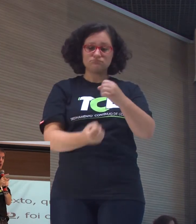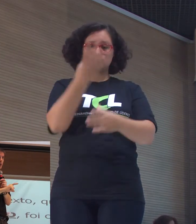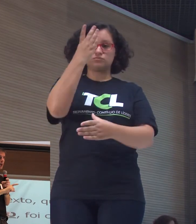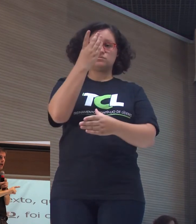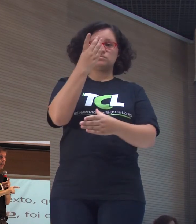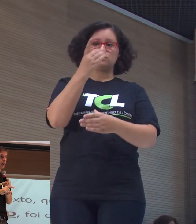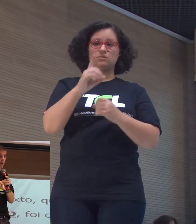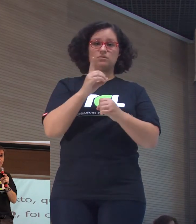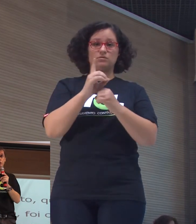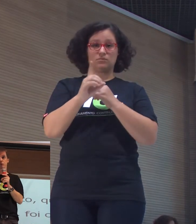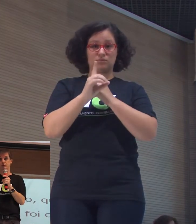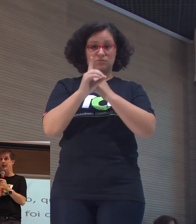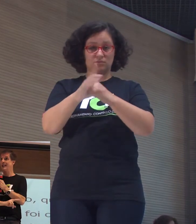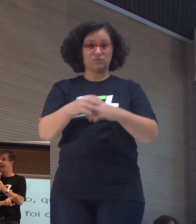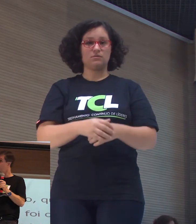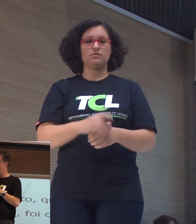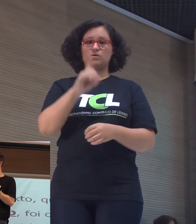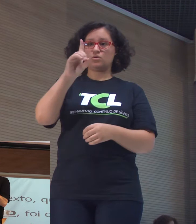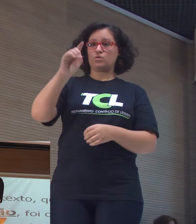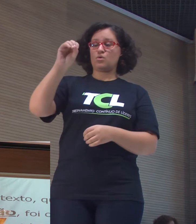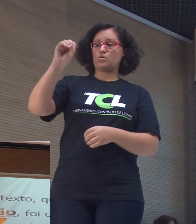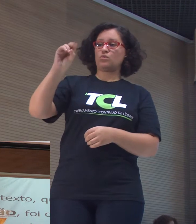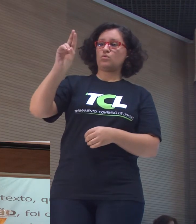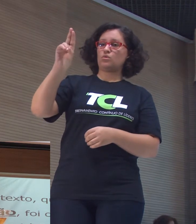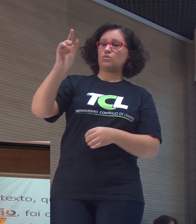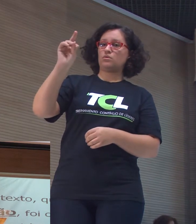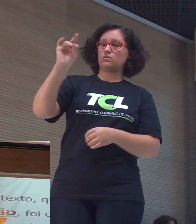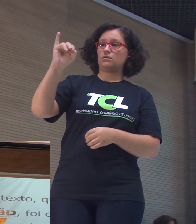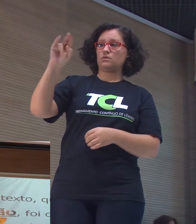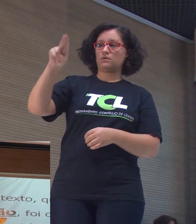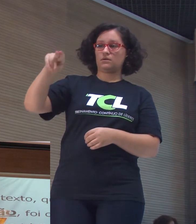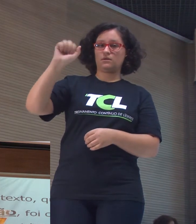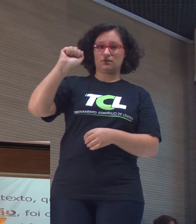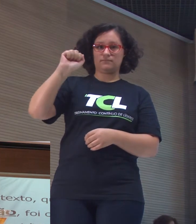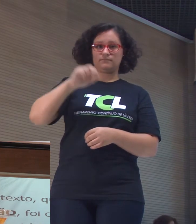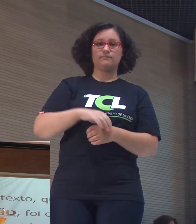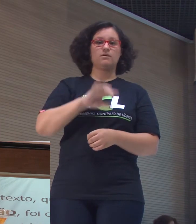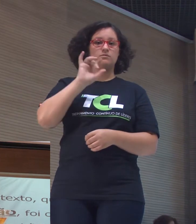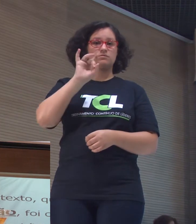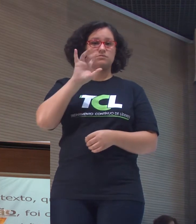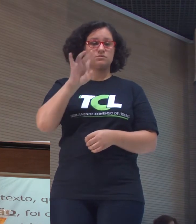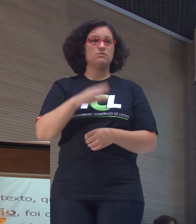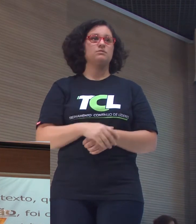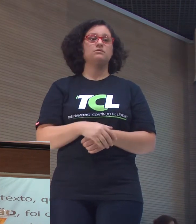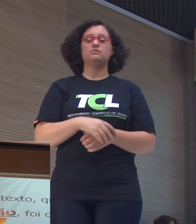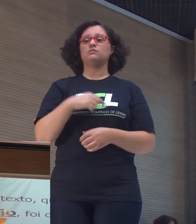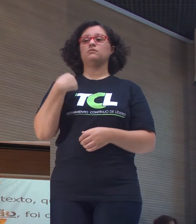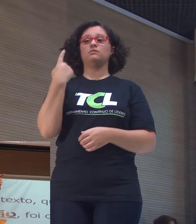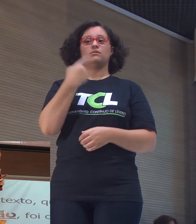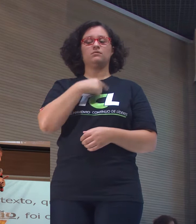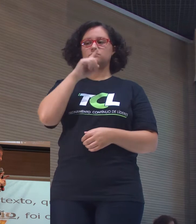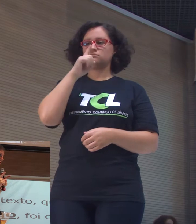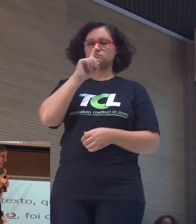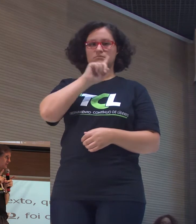Os apóstolos da atualidade não têm essa autoridade. E ai de nós,